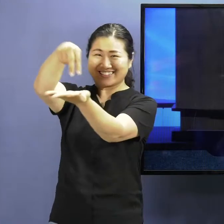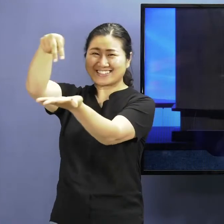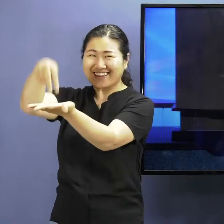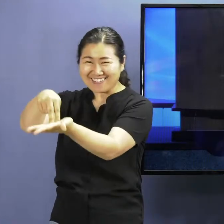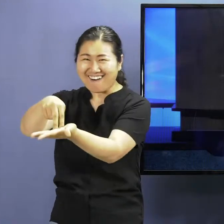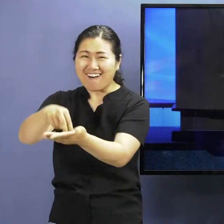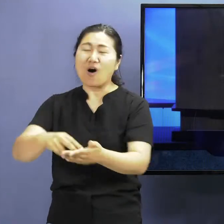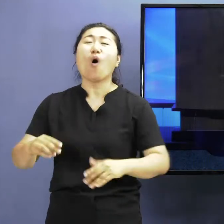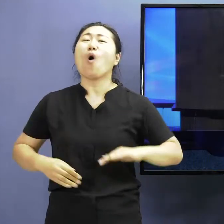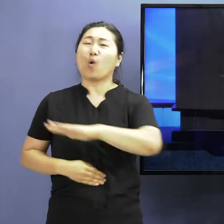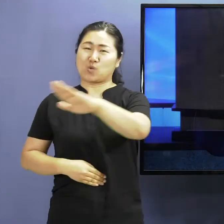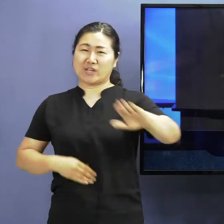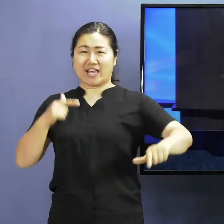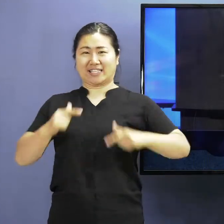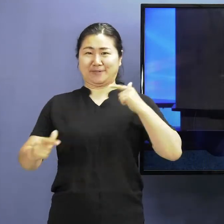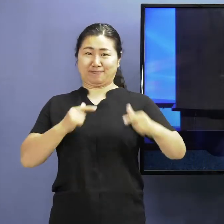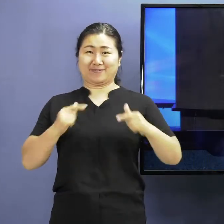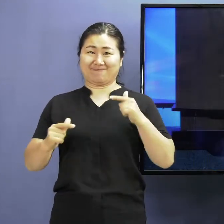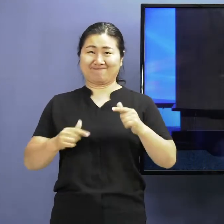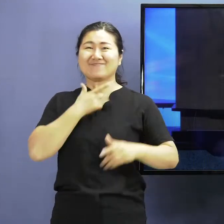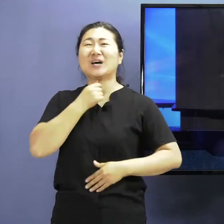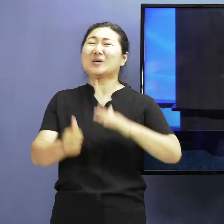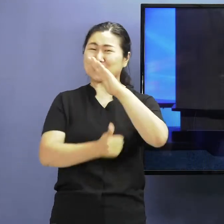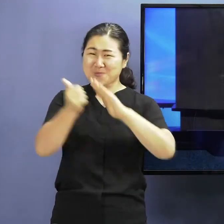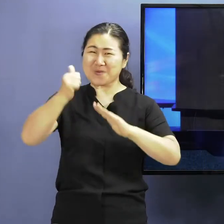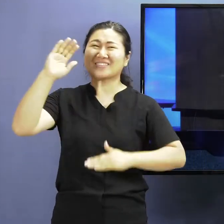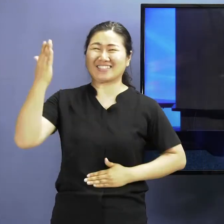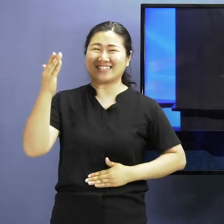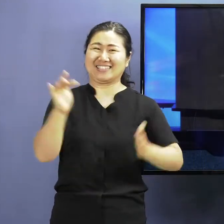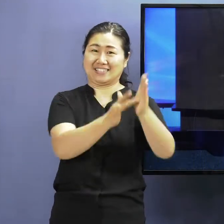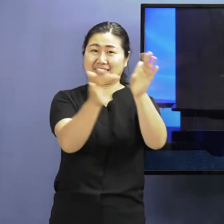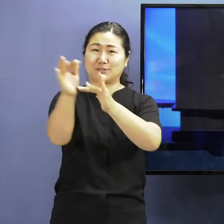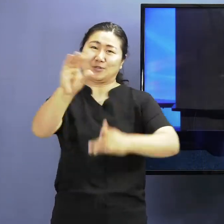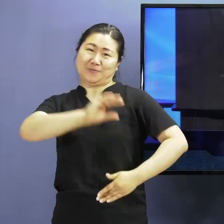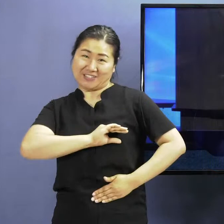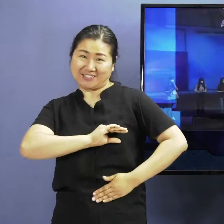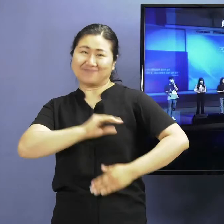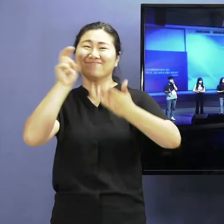되신 예수님의 이름을 우리 박수치며 함께 찬양하겠습니다.